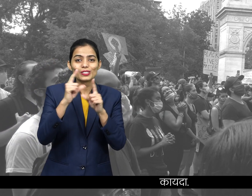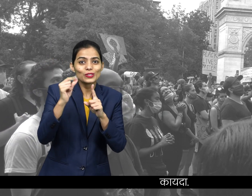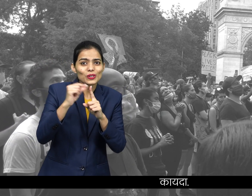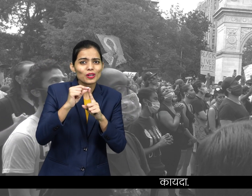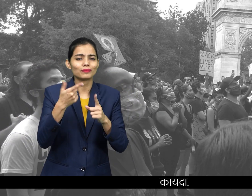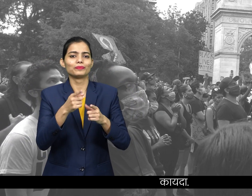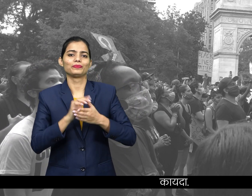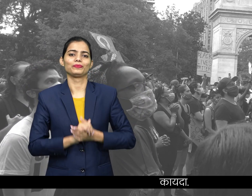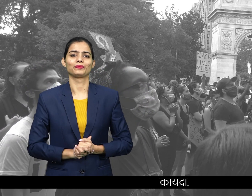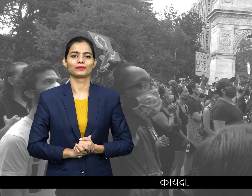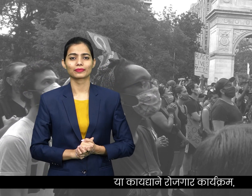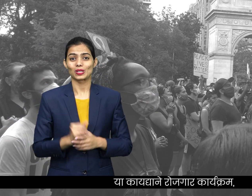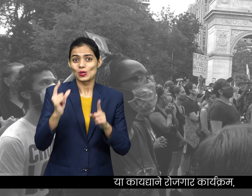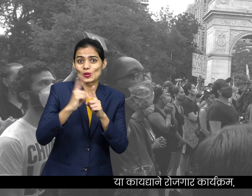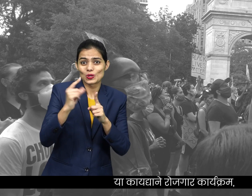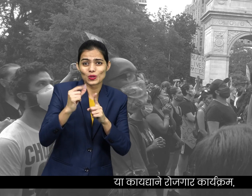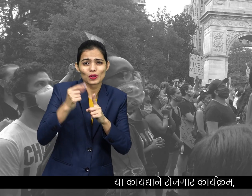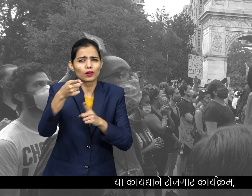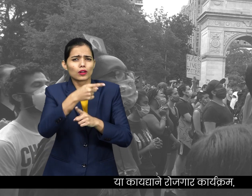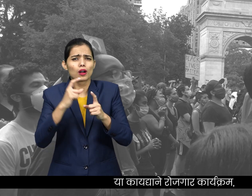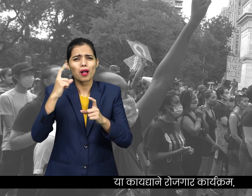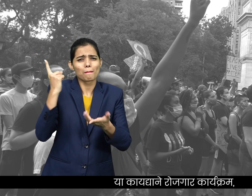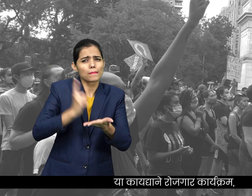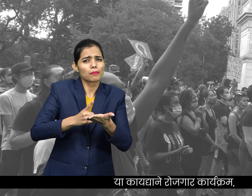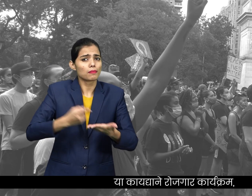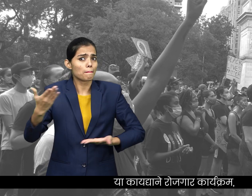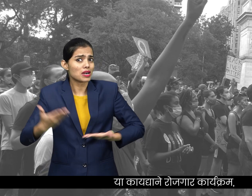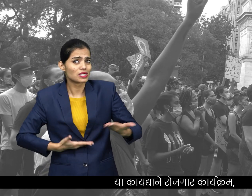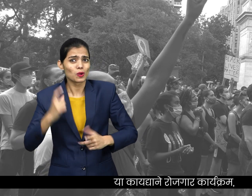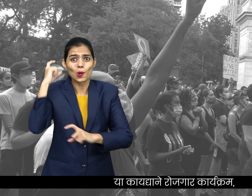कायदा, या कायद्याने रोजगार कार्यक्रम,